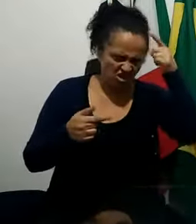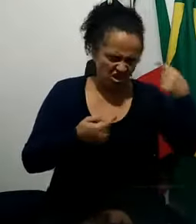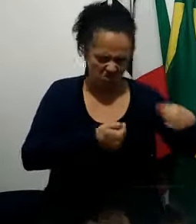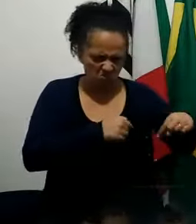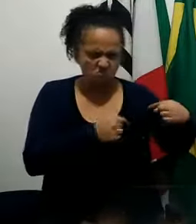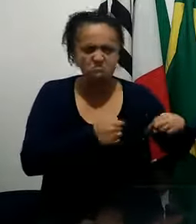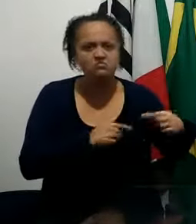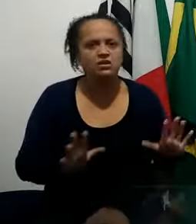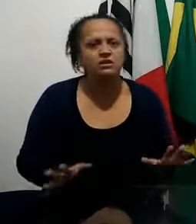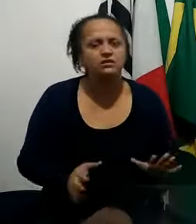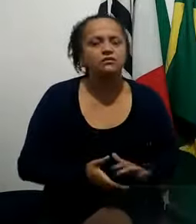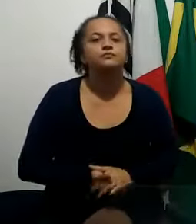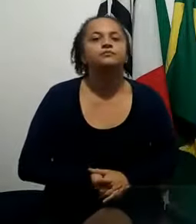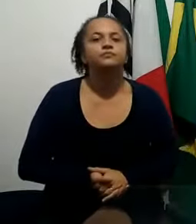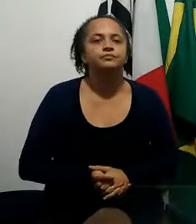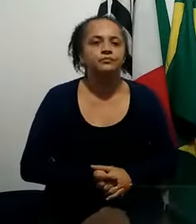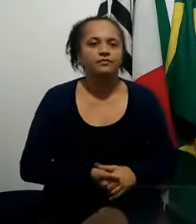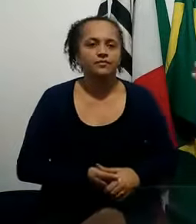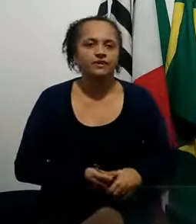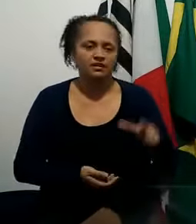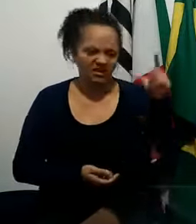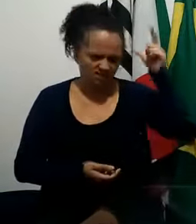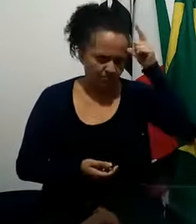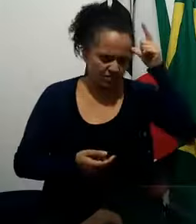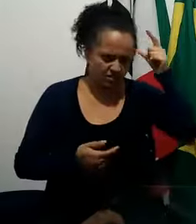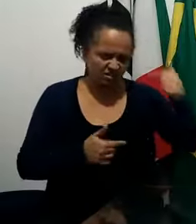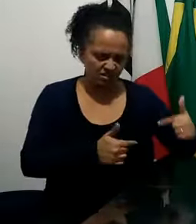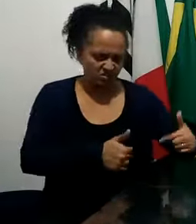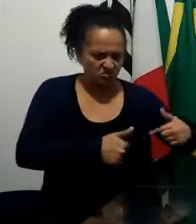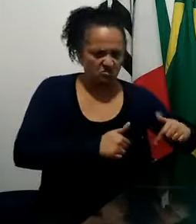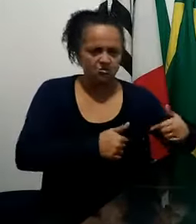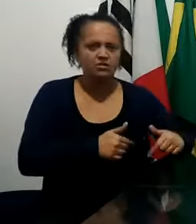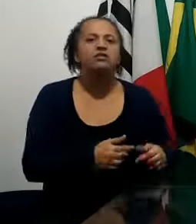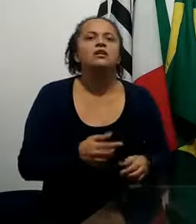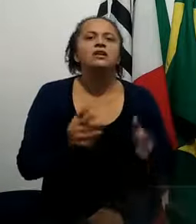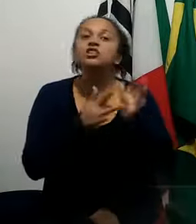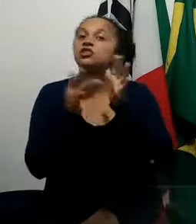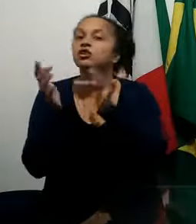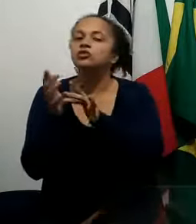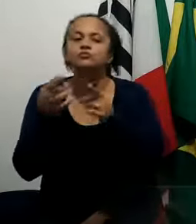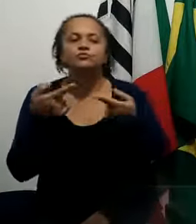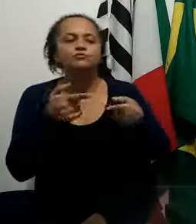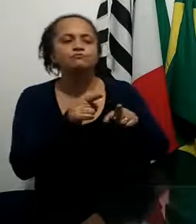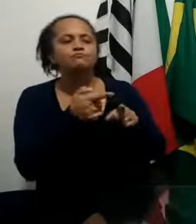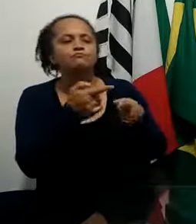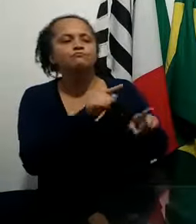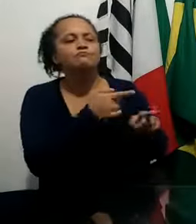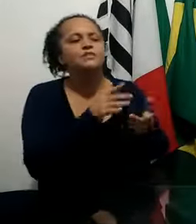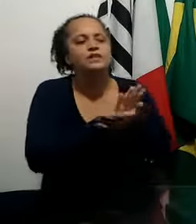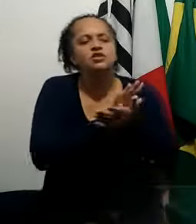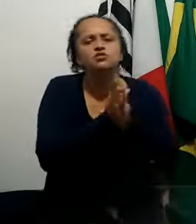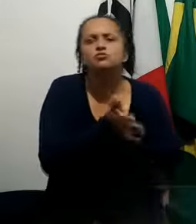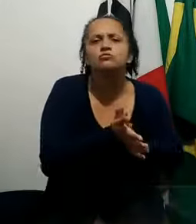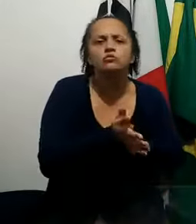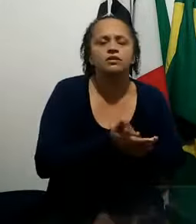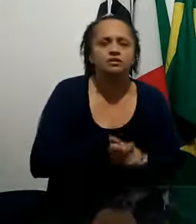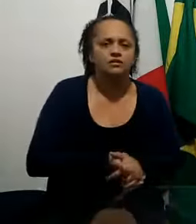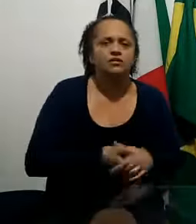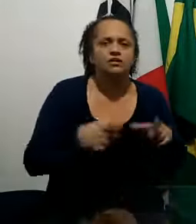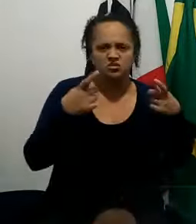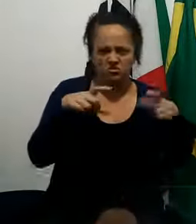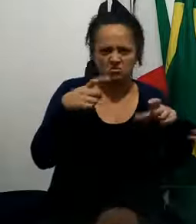nessa batalha que é chamada de Batalha do Armagedon, ou Vale do Megido, que é esse lugar onde